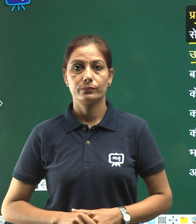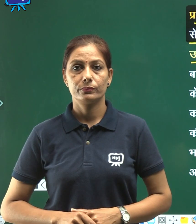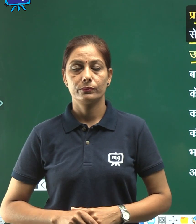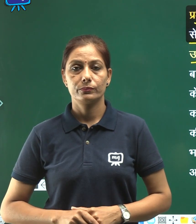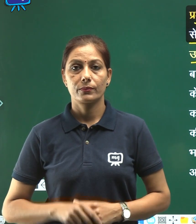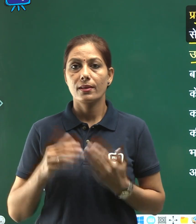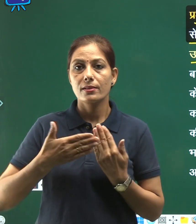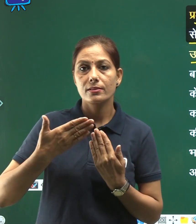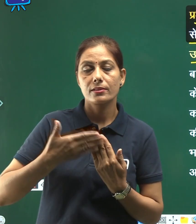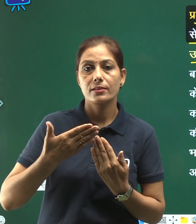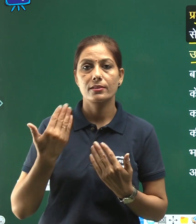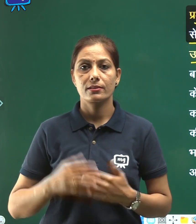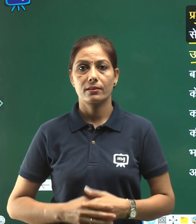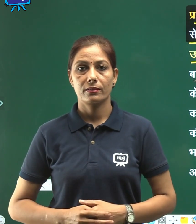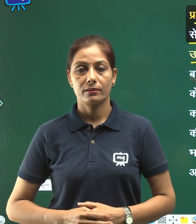सहूलियत से